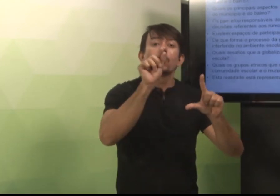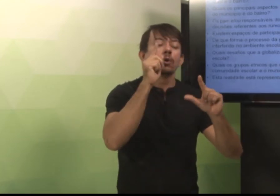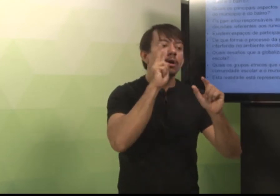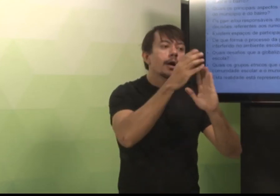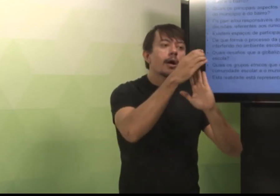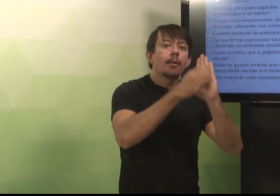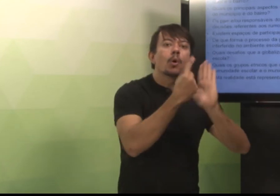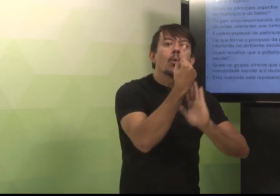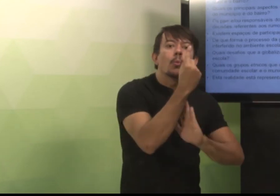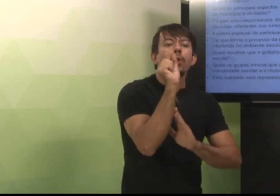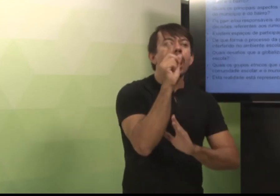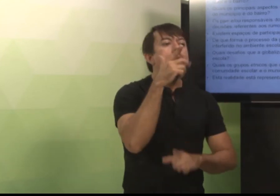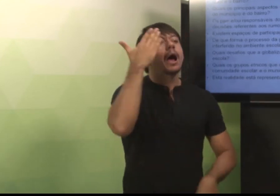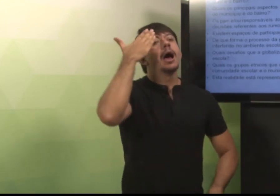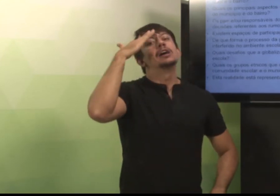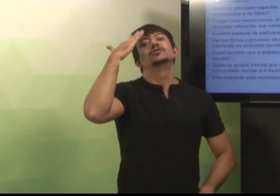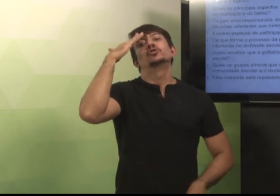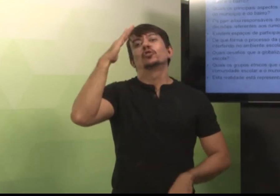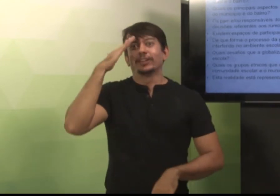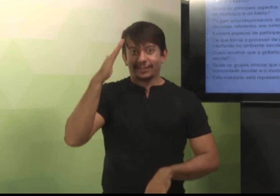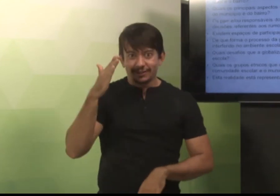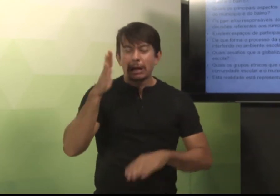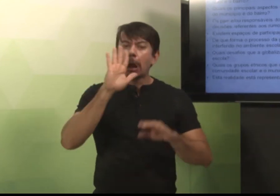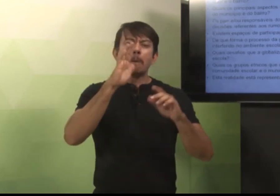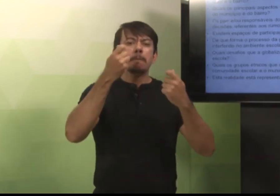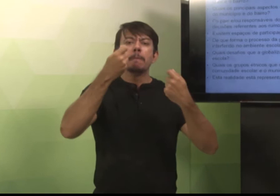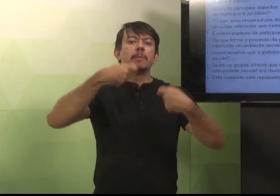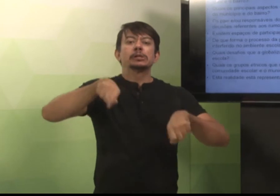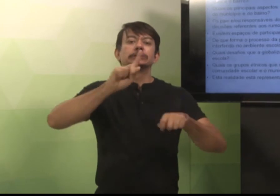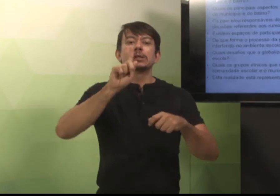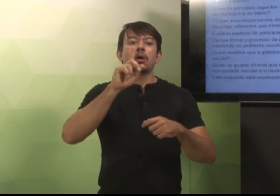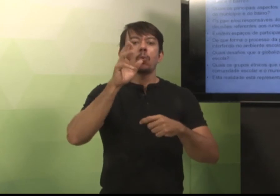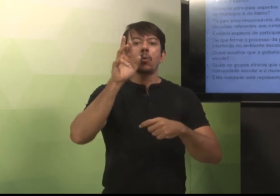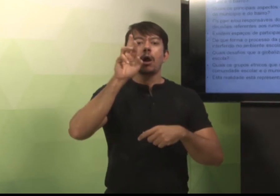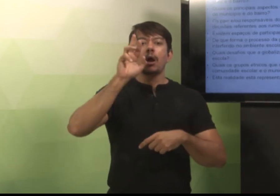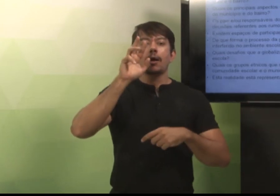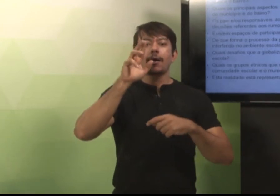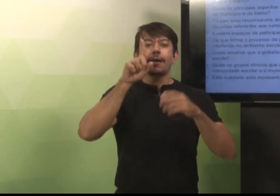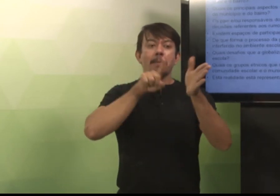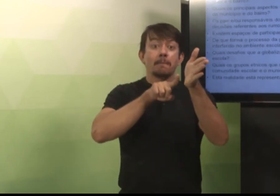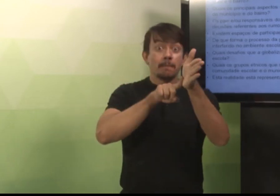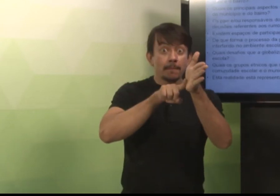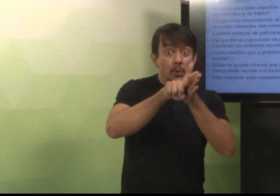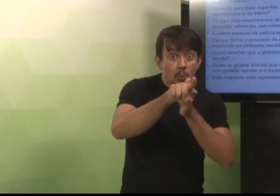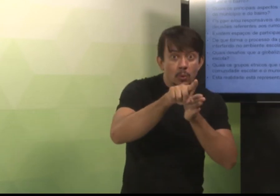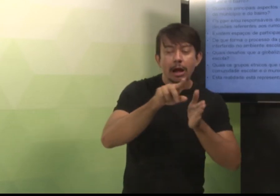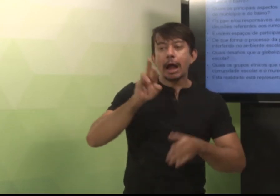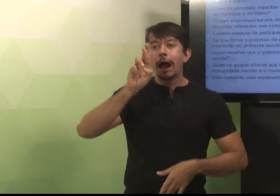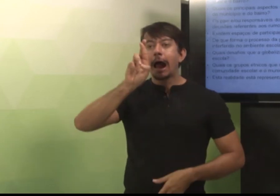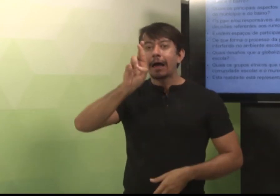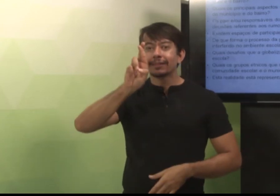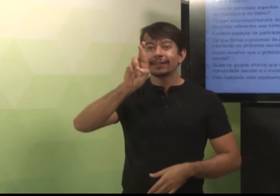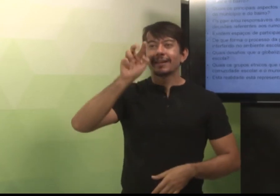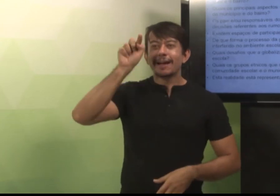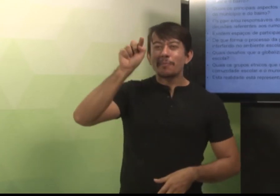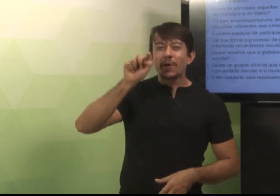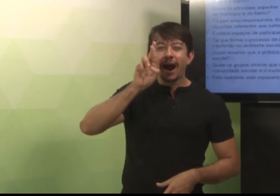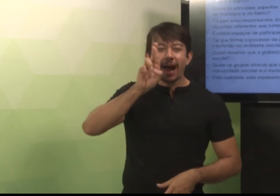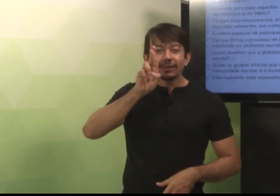não preocupem, estará no AVA. Então, quando você ler sobre o capítulo 1, você vai compreender. Então, temos aqui